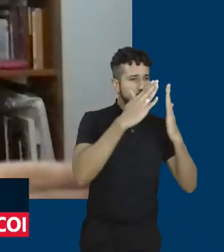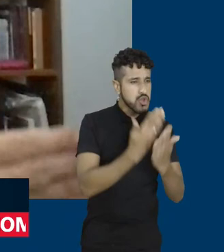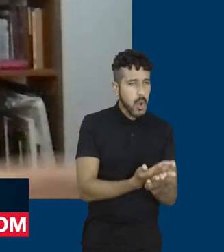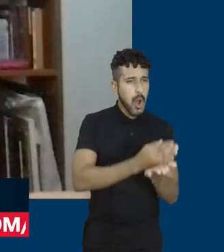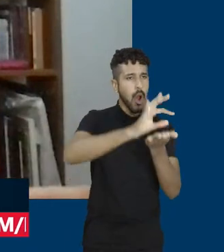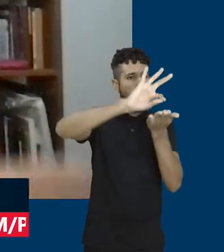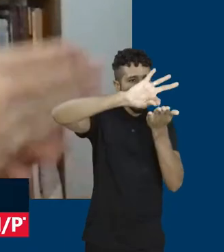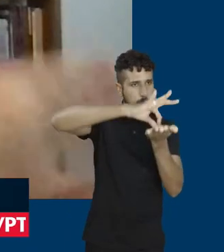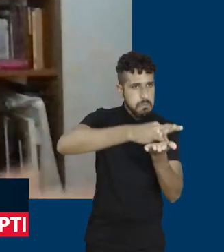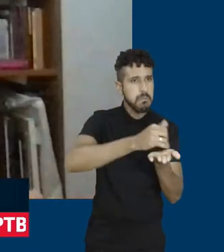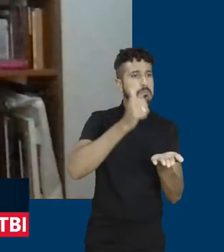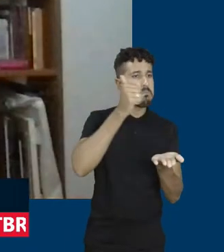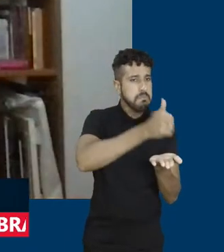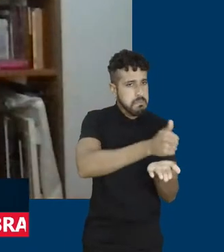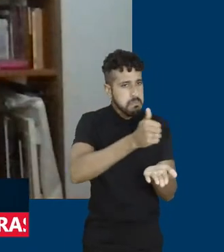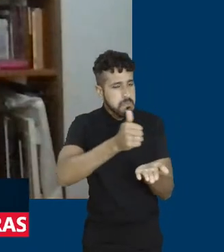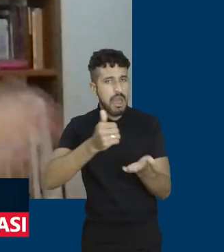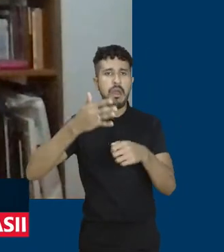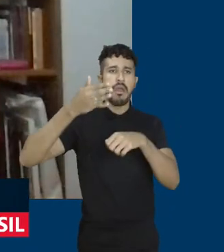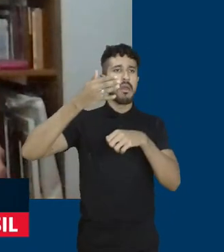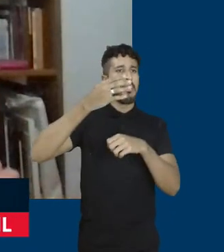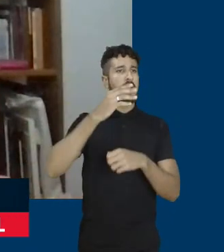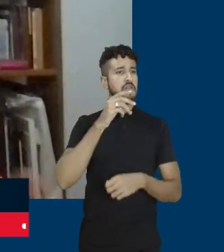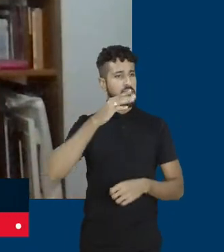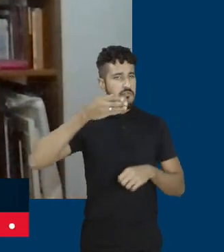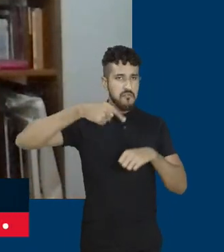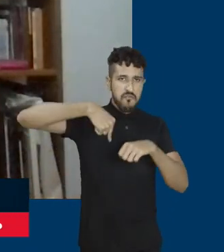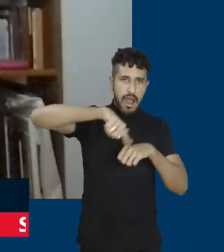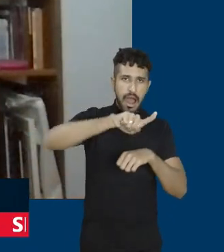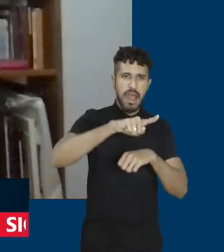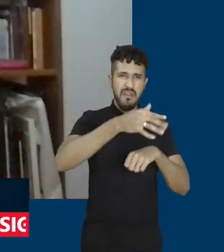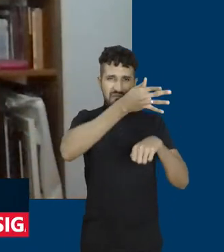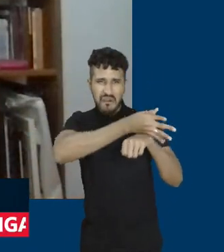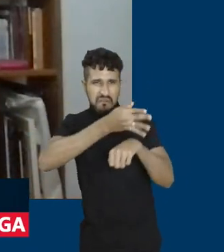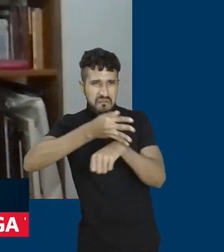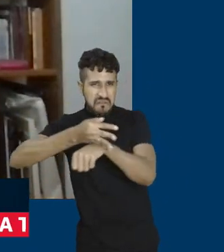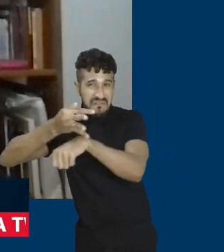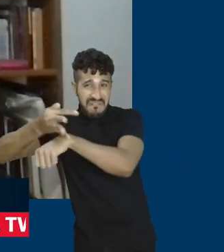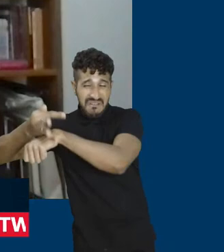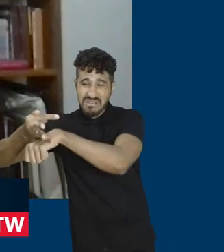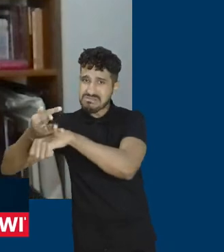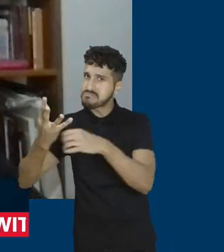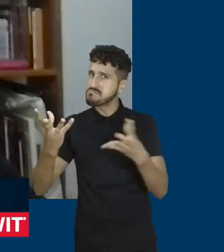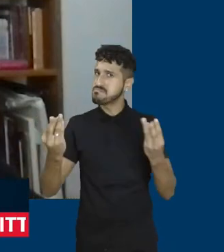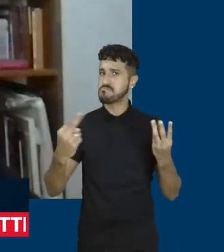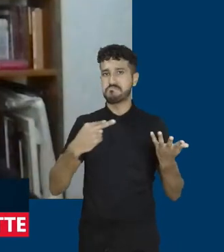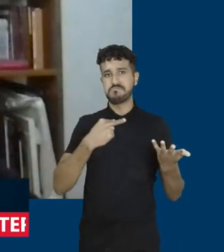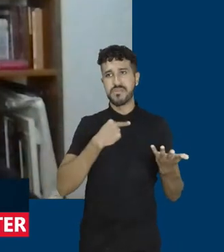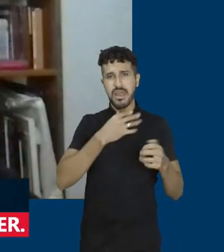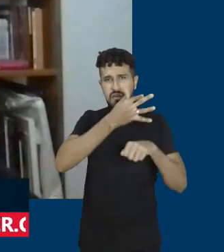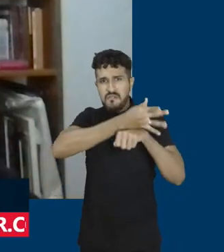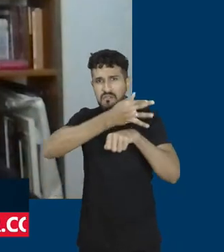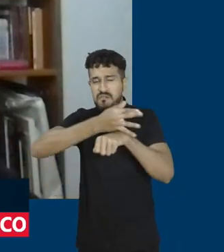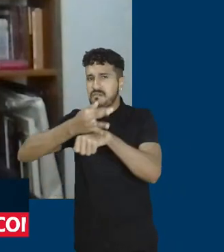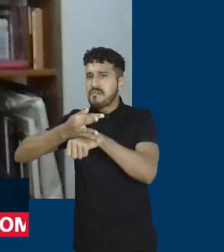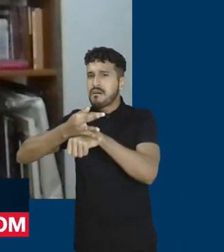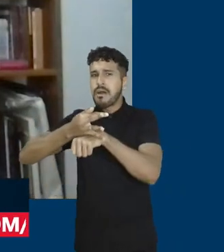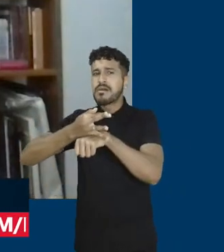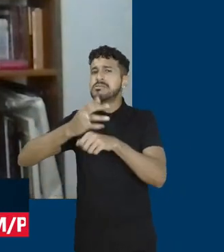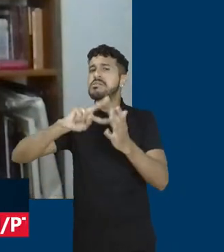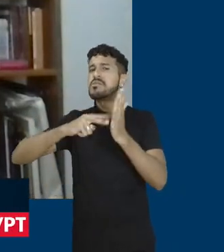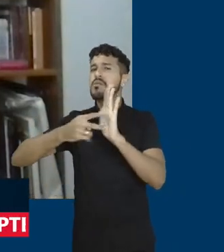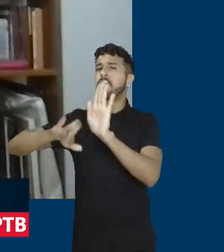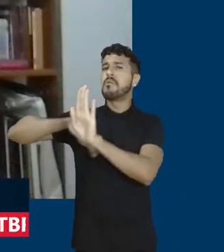estava frequentando a escola. Por quê? Porque quando a criança deixa de frequentar a escola, acende um sinal amarelo. Tem